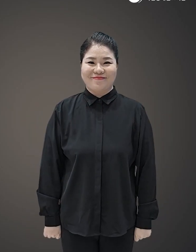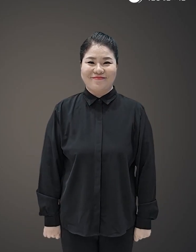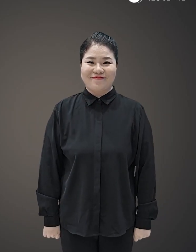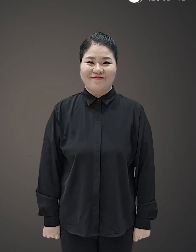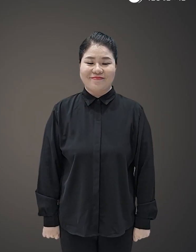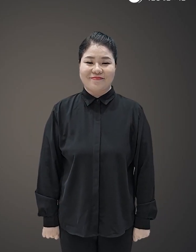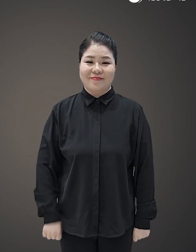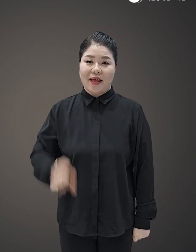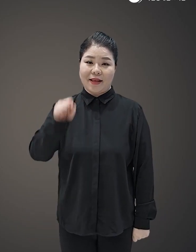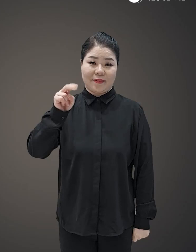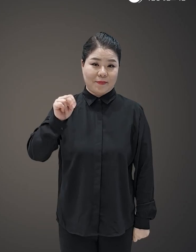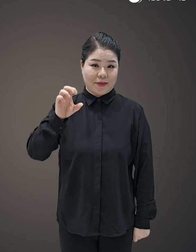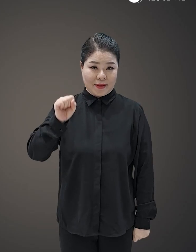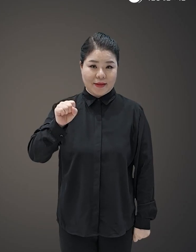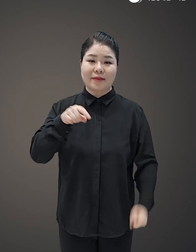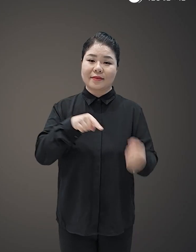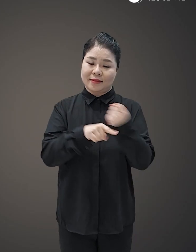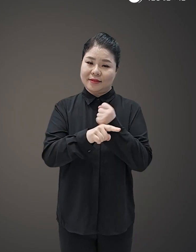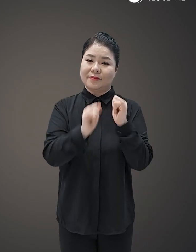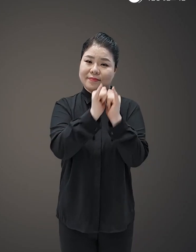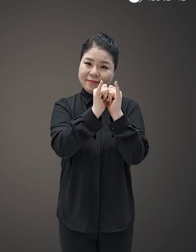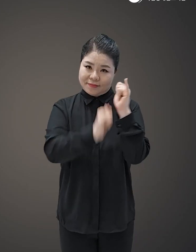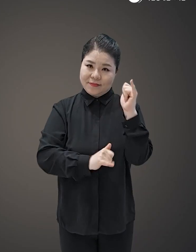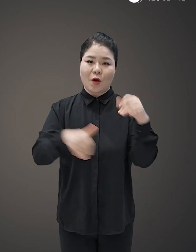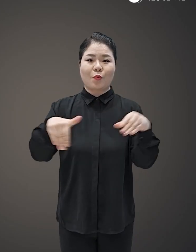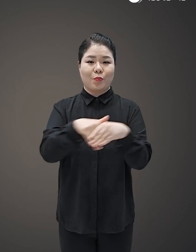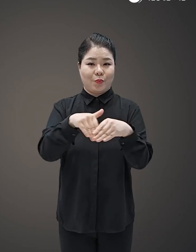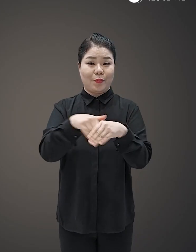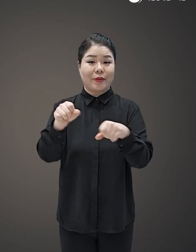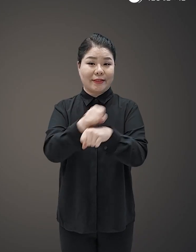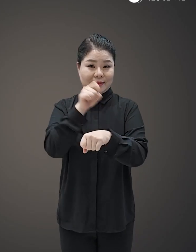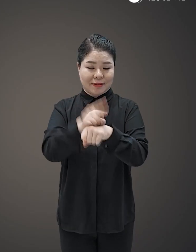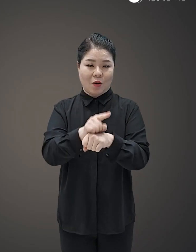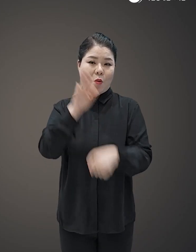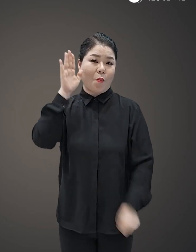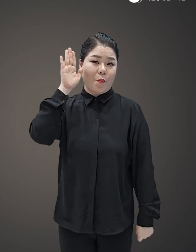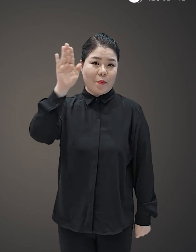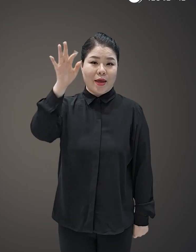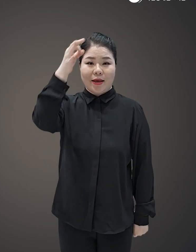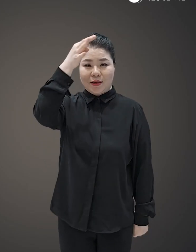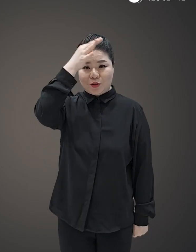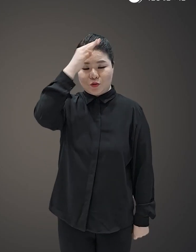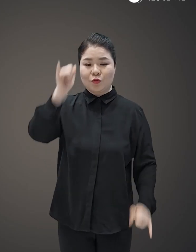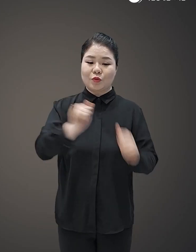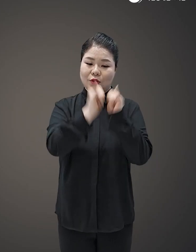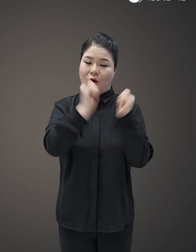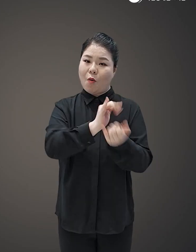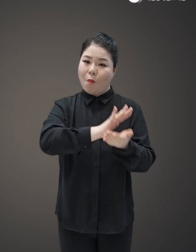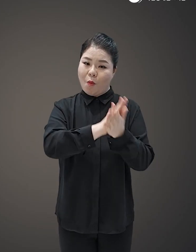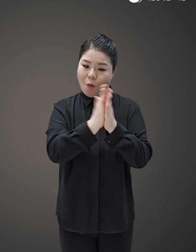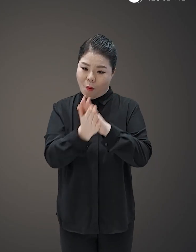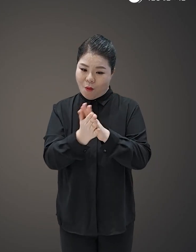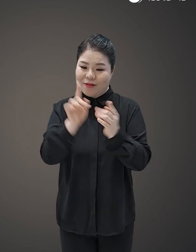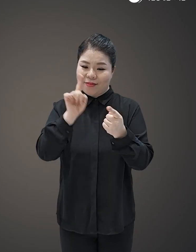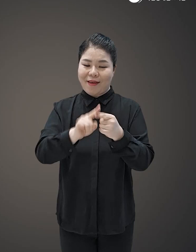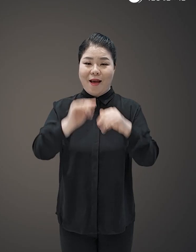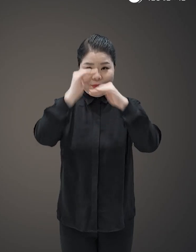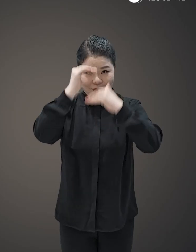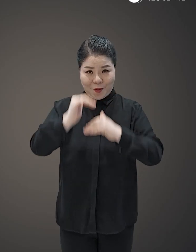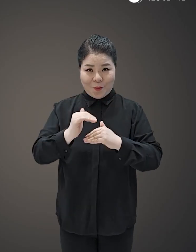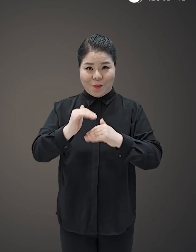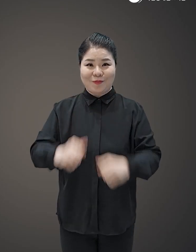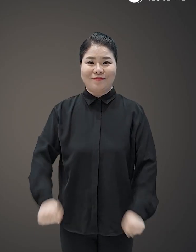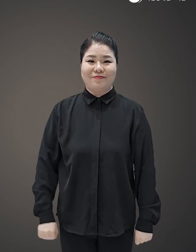활동을 포괄한다. 소셜미디어의 정의와 역사, 문화적 특성과 미래 기술, 사회 변동에 대한